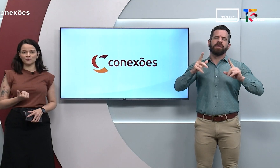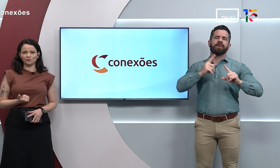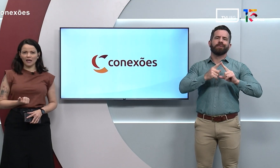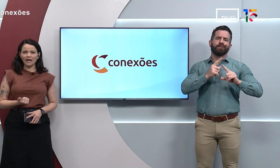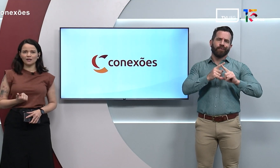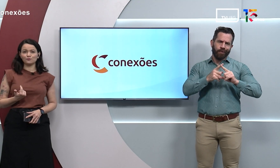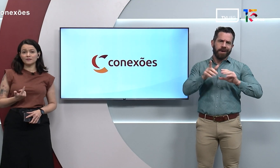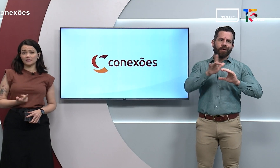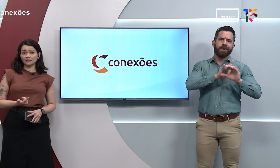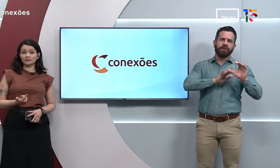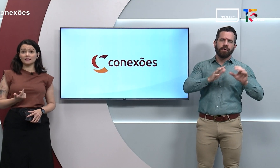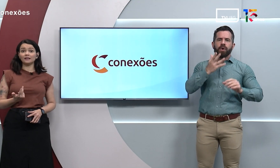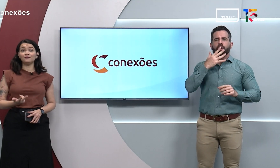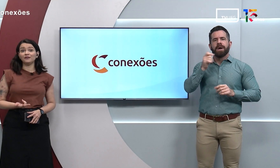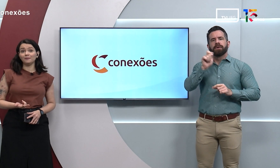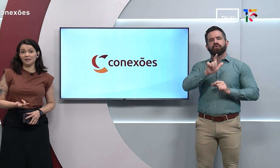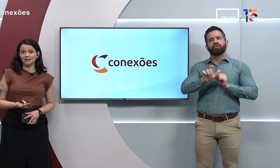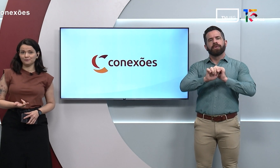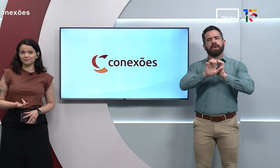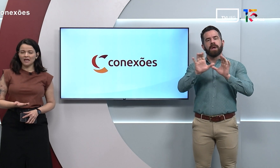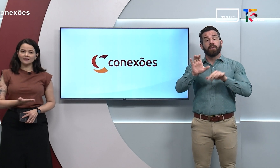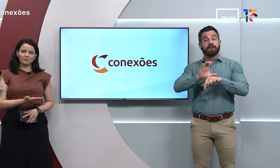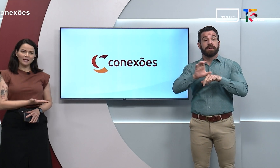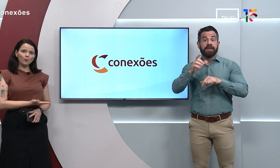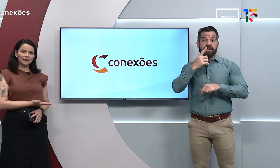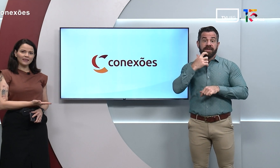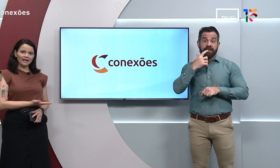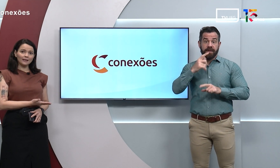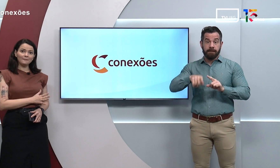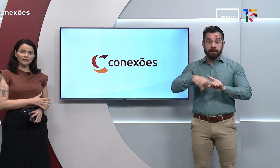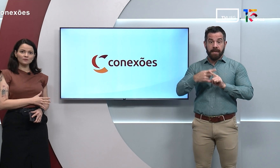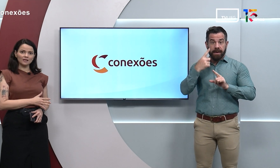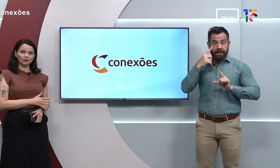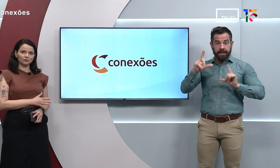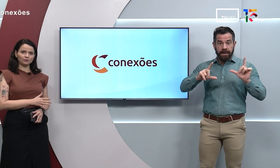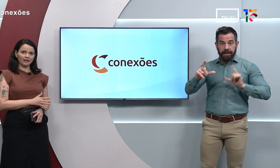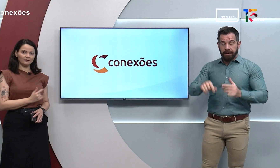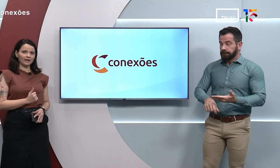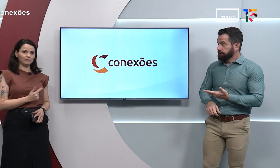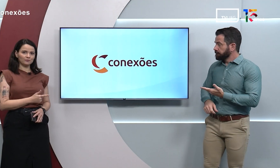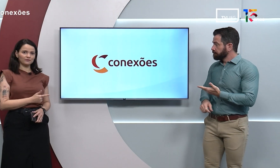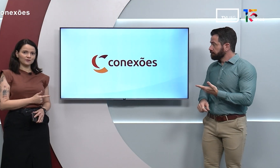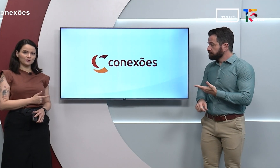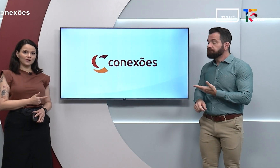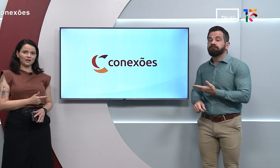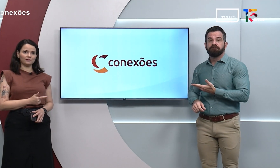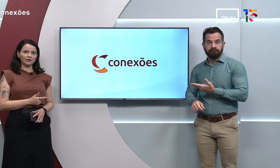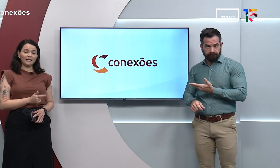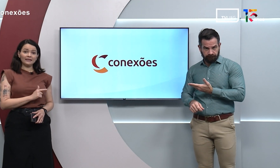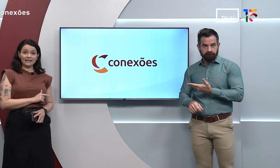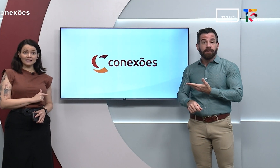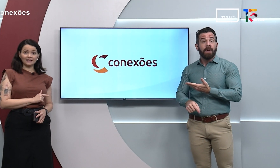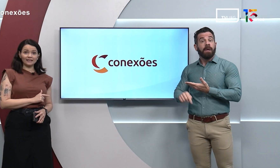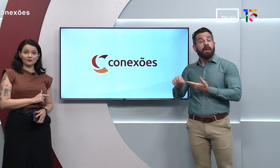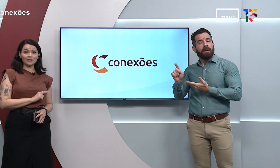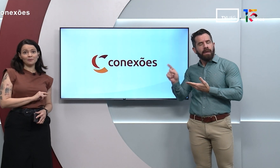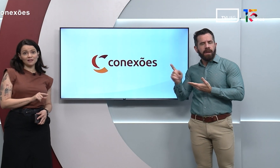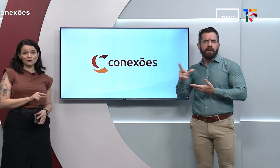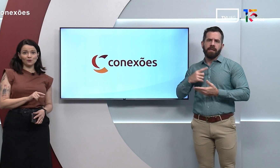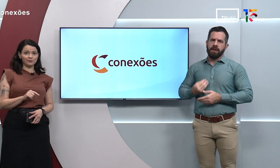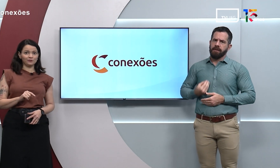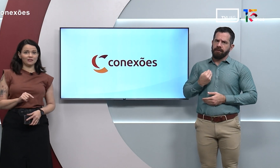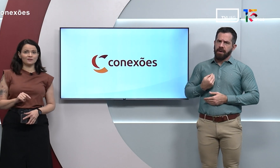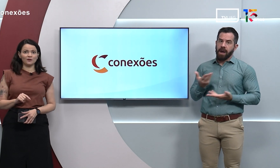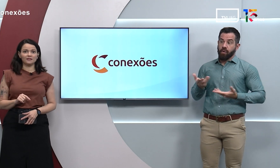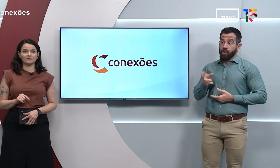tons de azul claro, cinza e vermelho. Também há uma tela bem no centro, entre eu e o professor Diego. Nessa tela agora